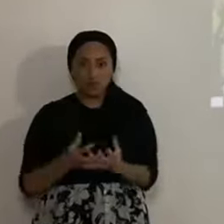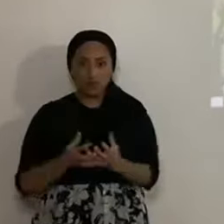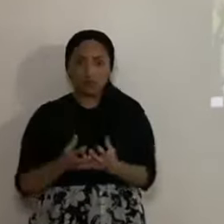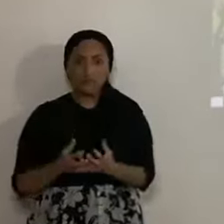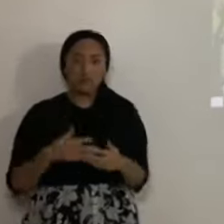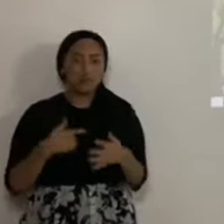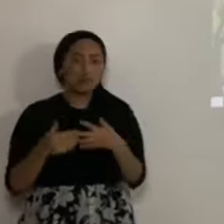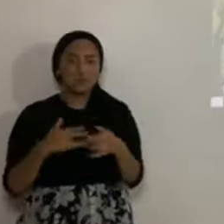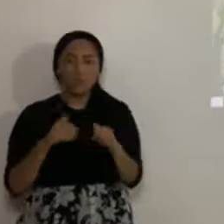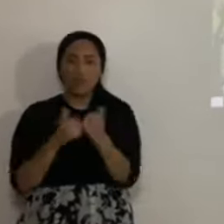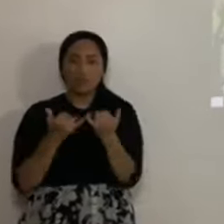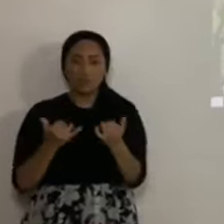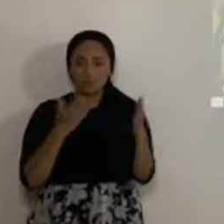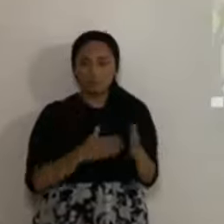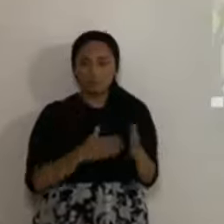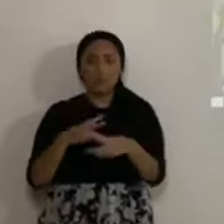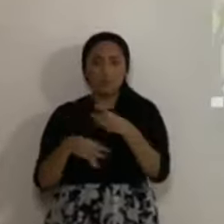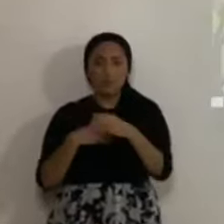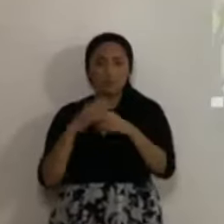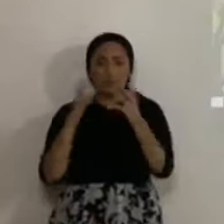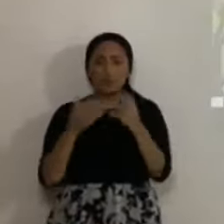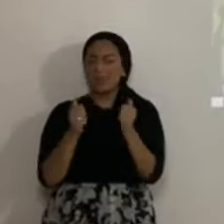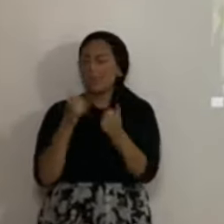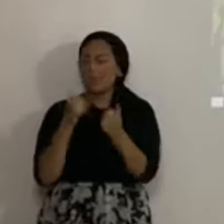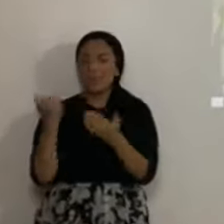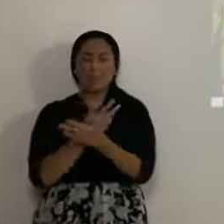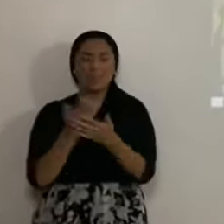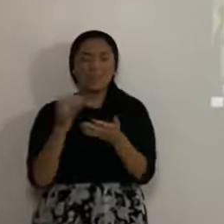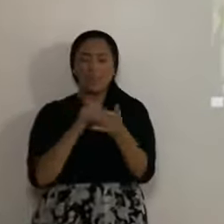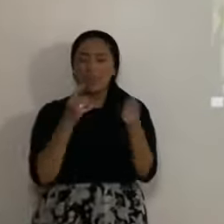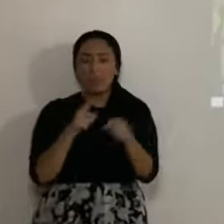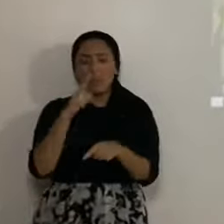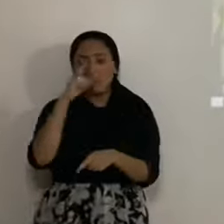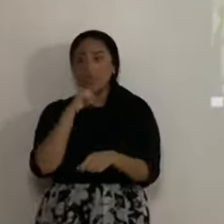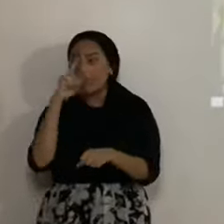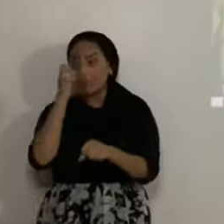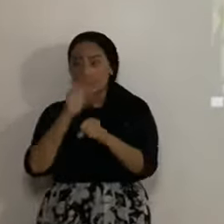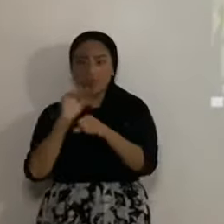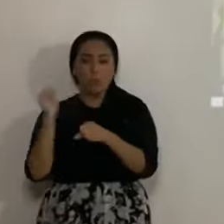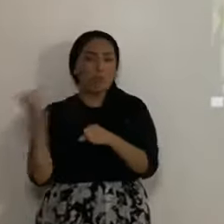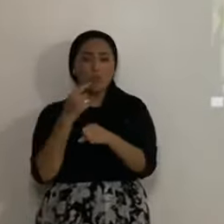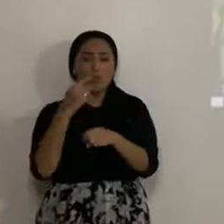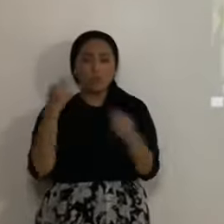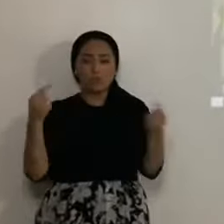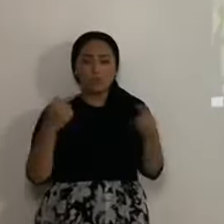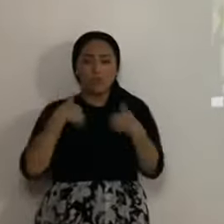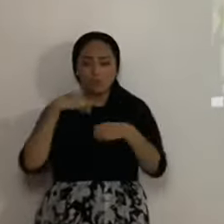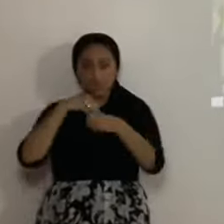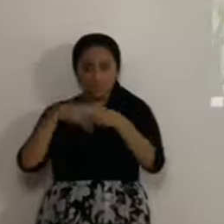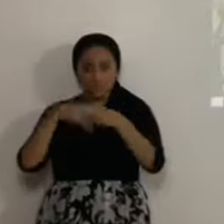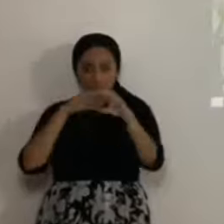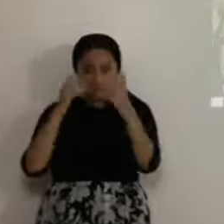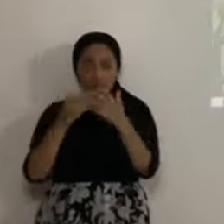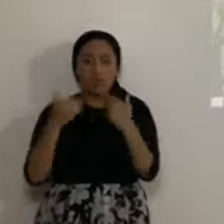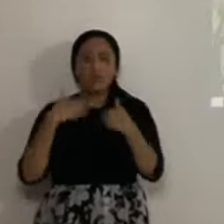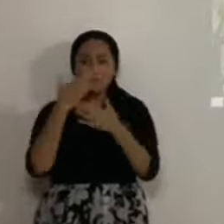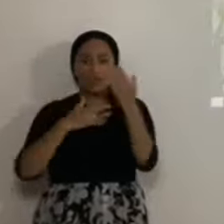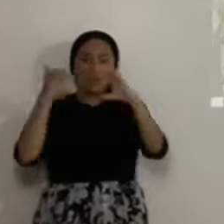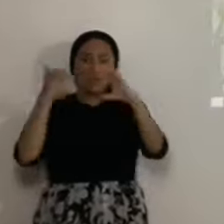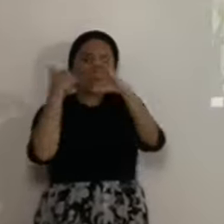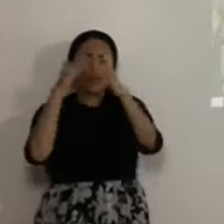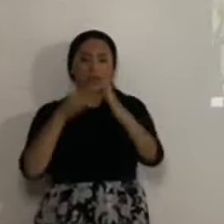a pesar de cómo está el mundo, con todo lo que está pasando, no nada más por la pandemia, por todo el pecado que hay en el mundo, habemos mensajeros